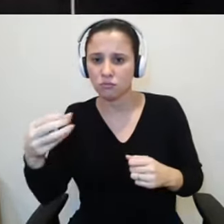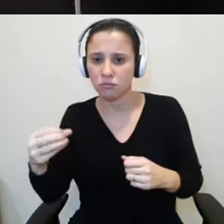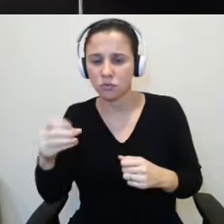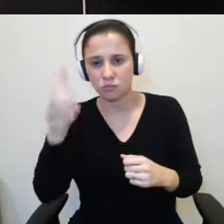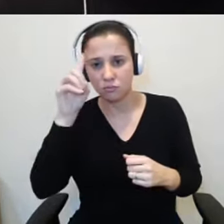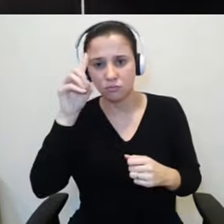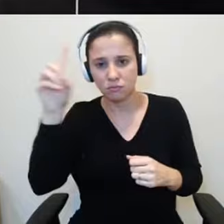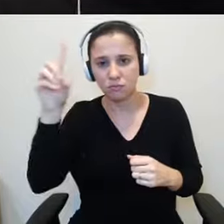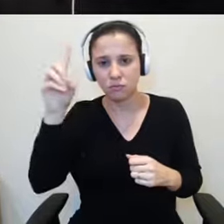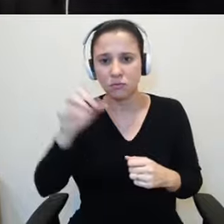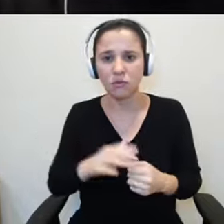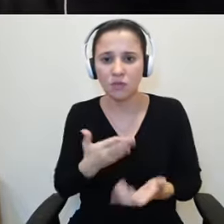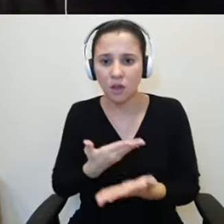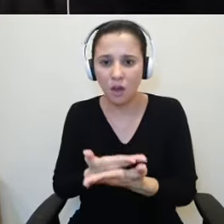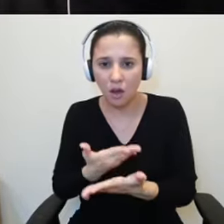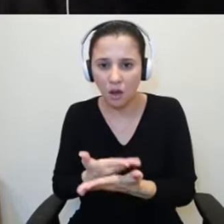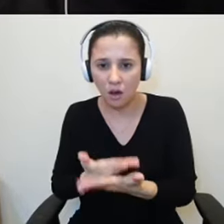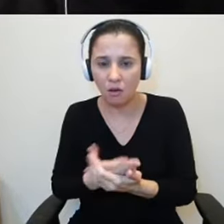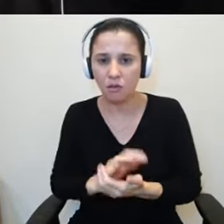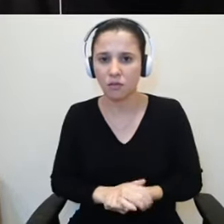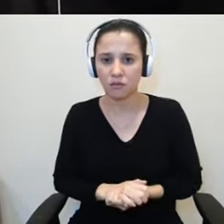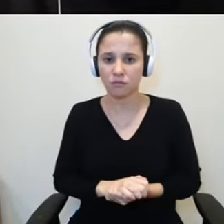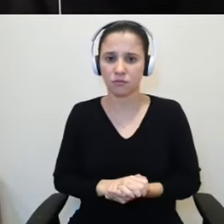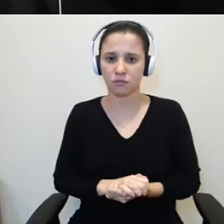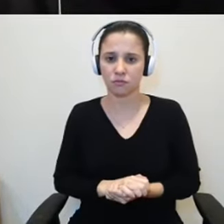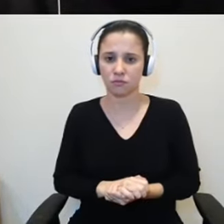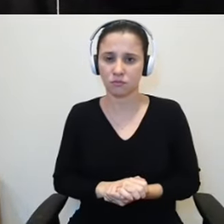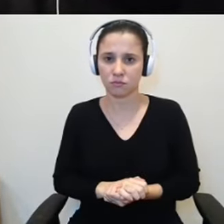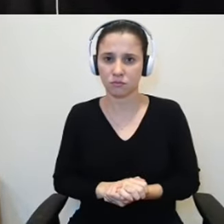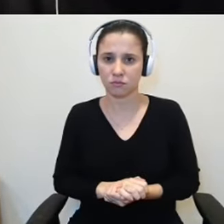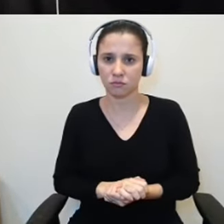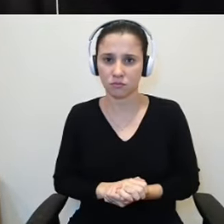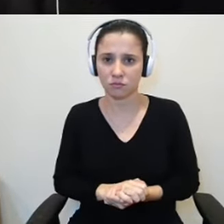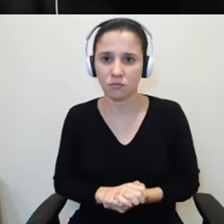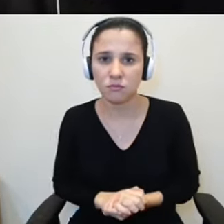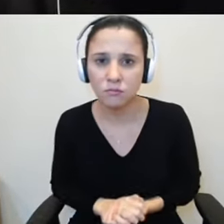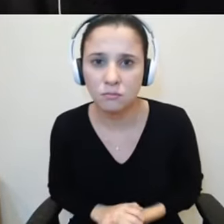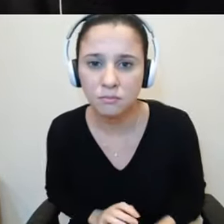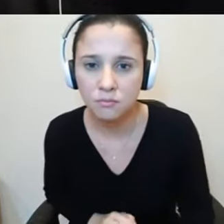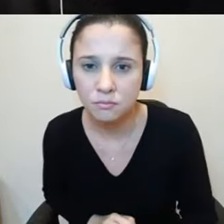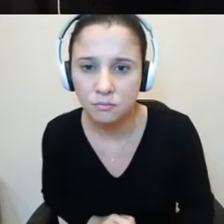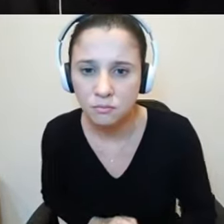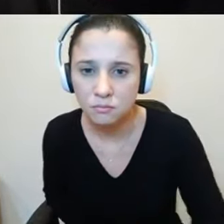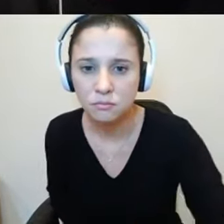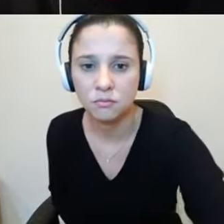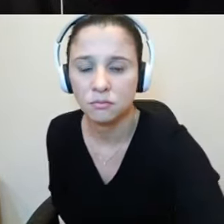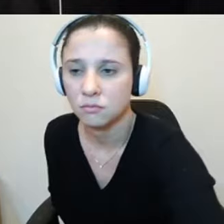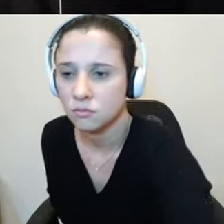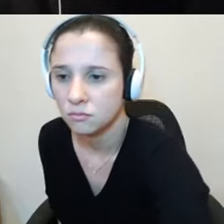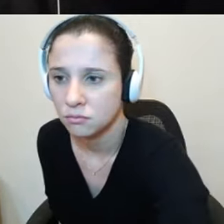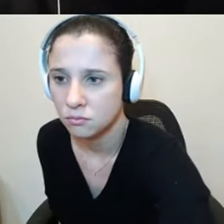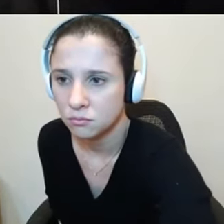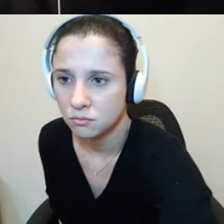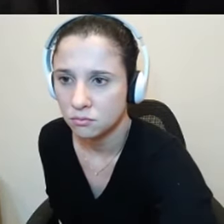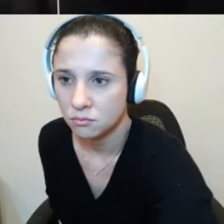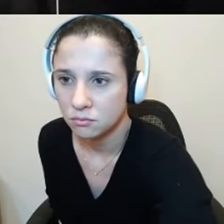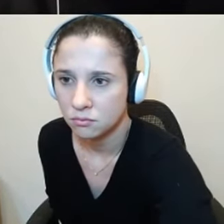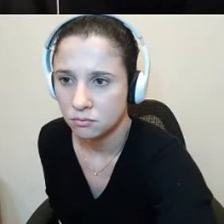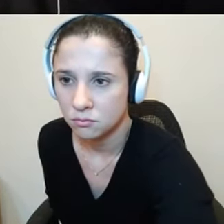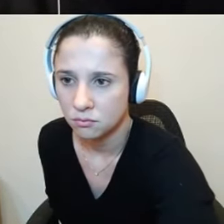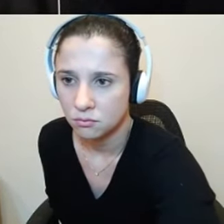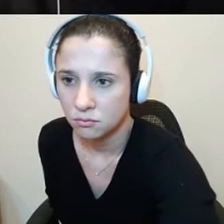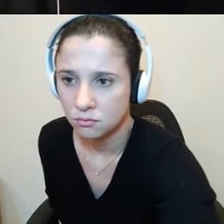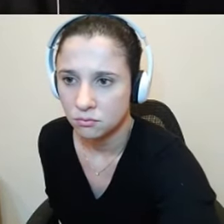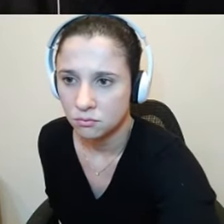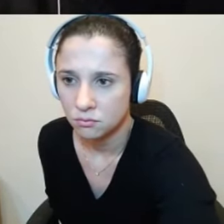está colocado. Na verdade, isso foi uma medida provisória, né, que foi colocada logo aí no começo da pandemia, em que ela